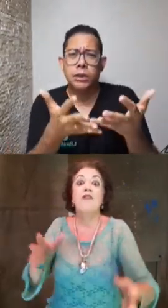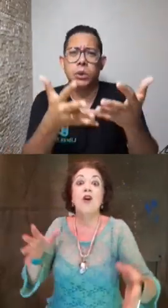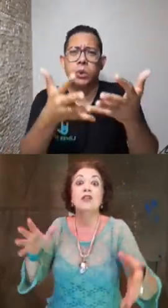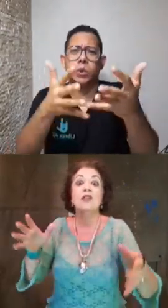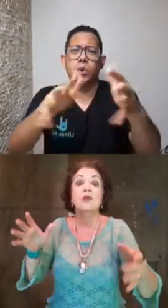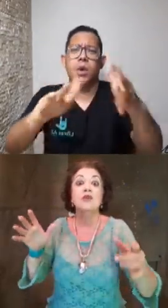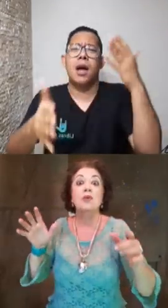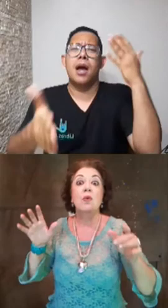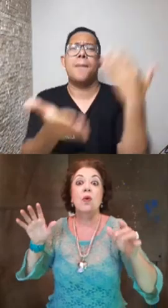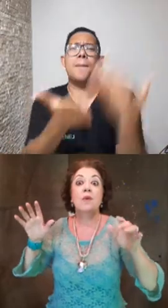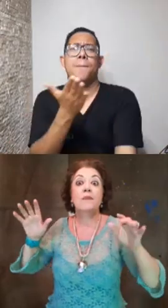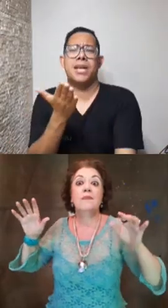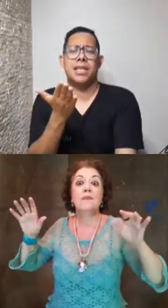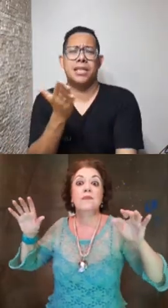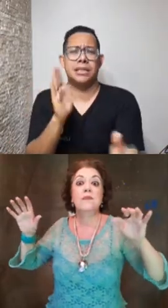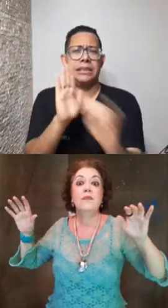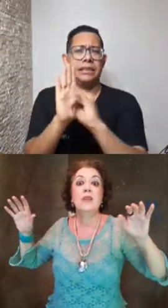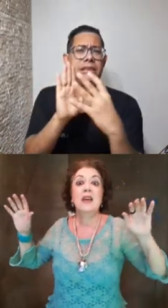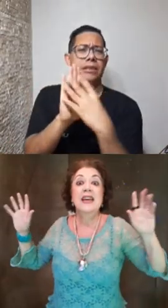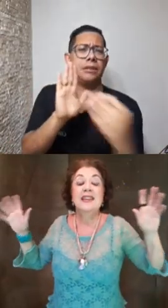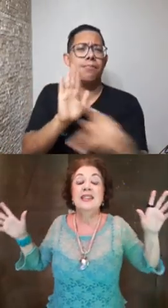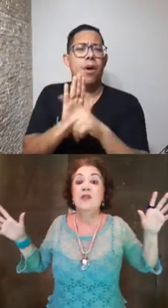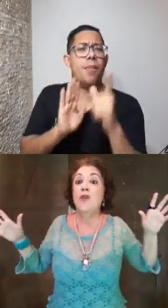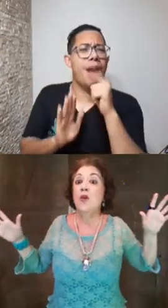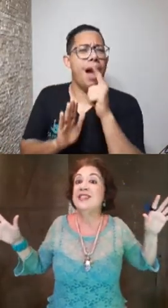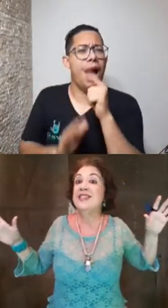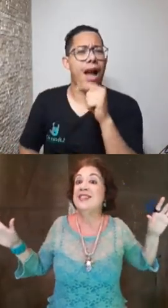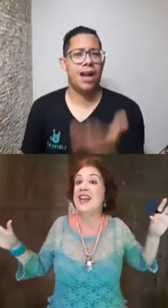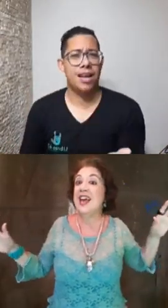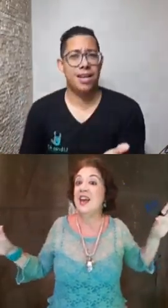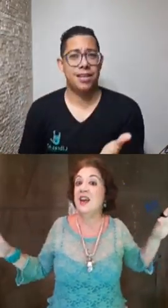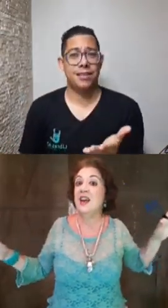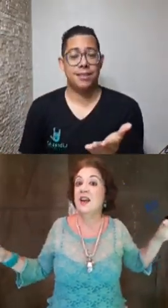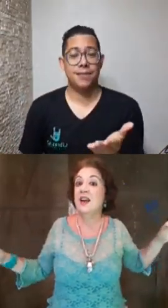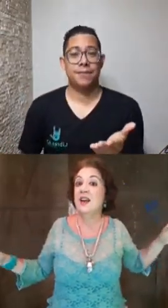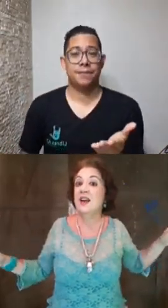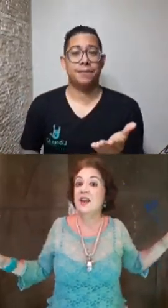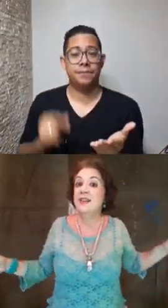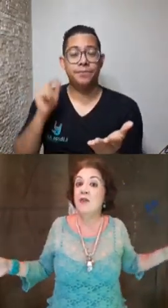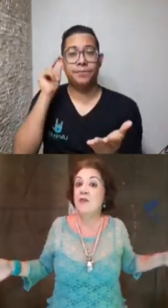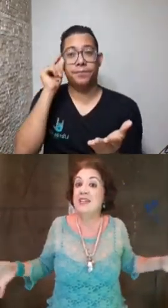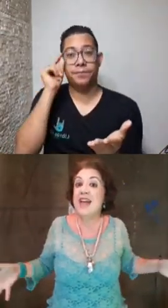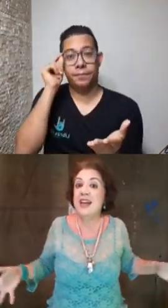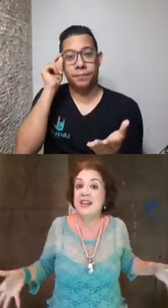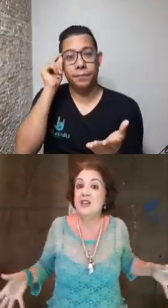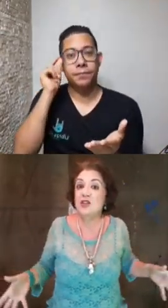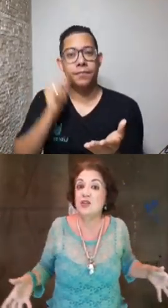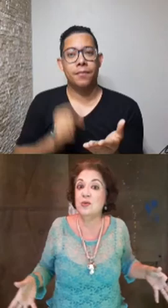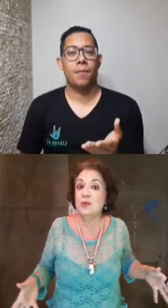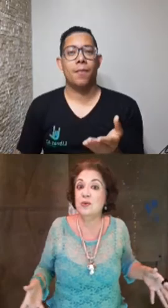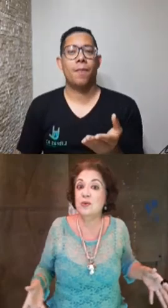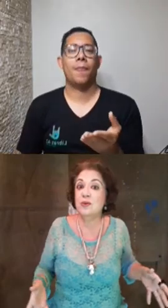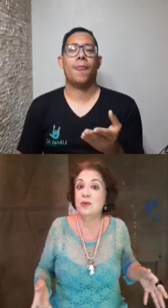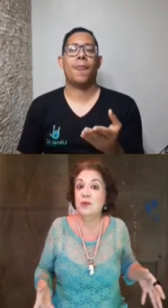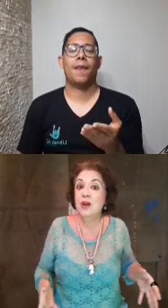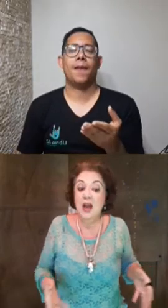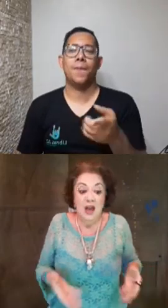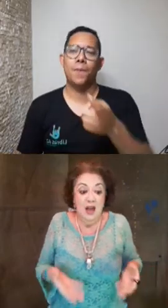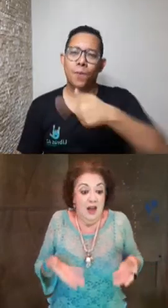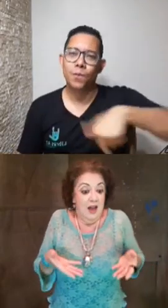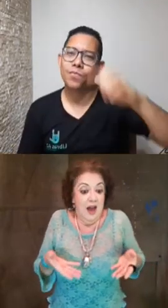A voz continuou. Se você não fizer isso,